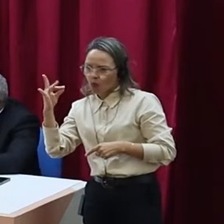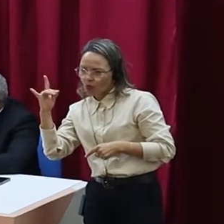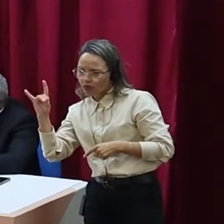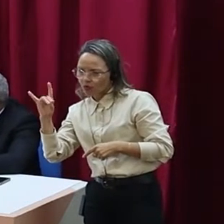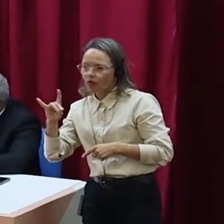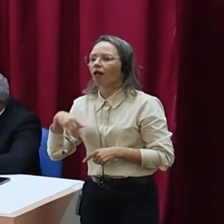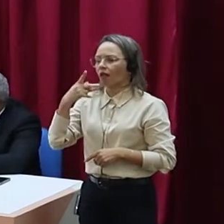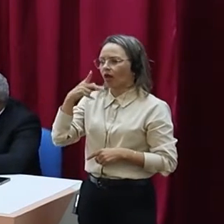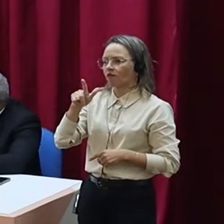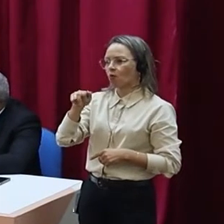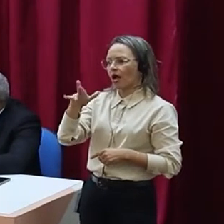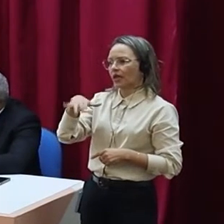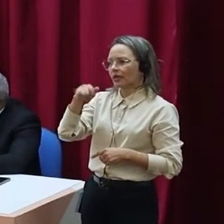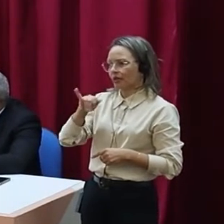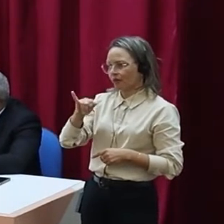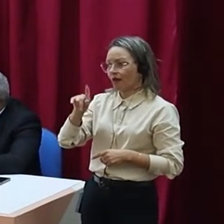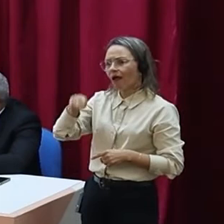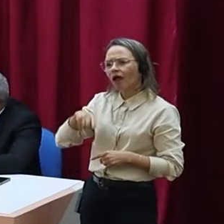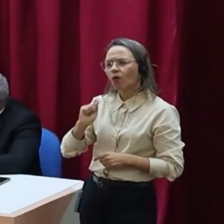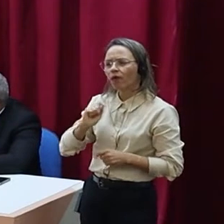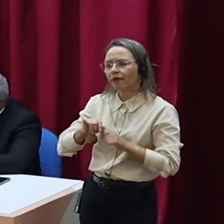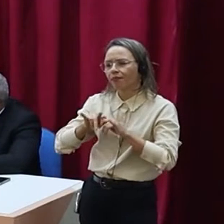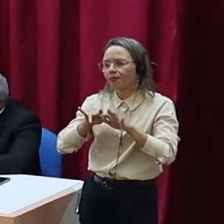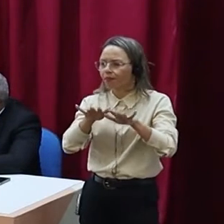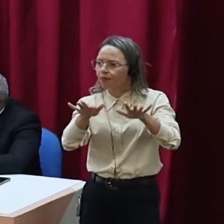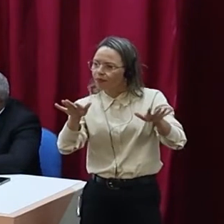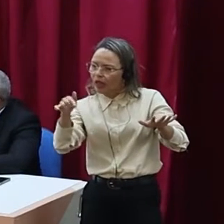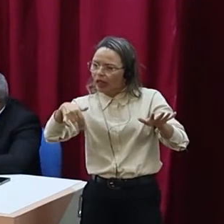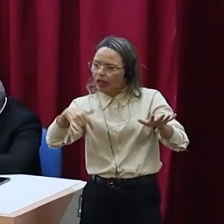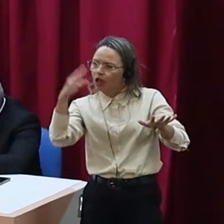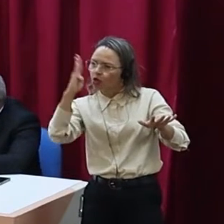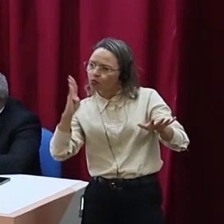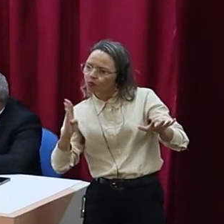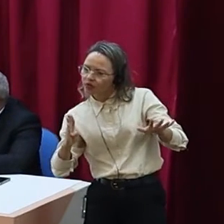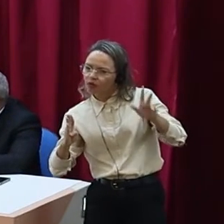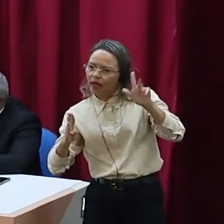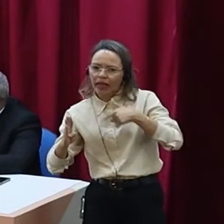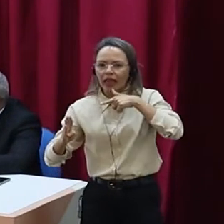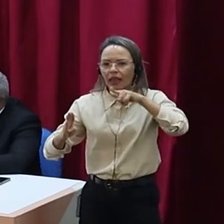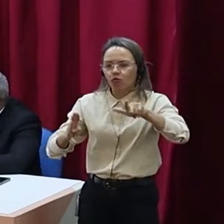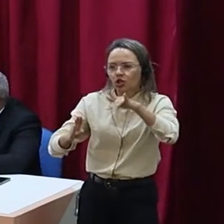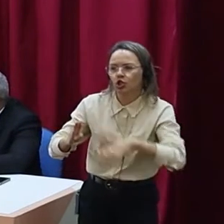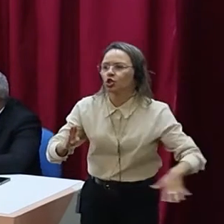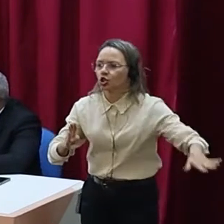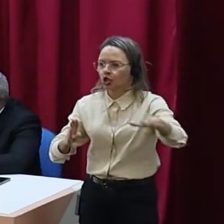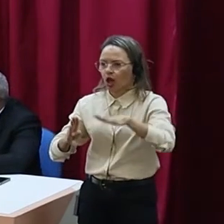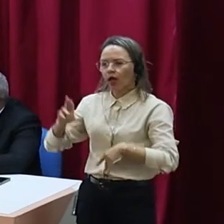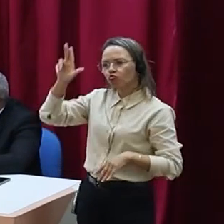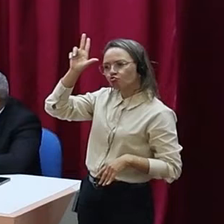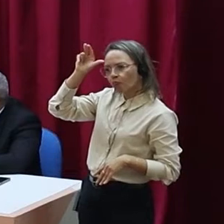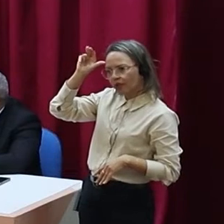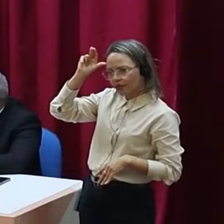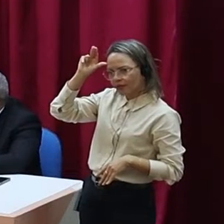bastante de uso extendido. Y en Brasil lo llamaban la lengua gerau, o sea, como tupí-guaraní. La